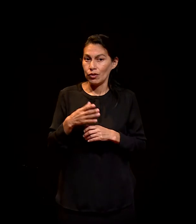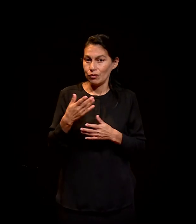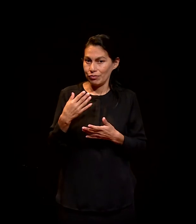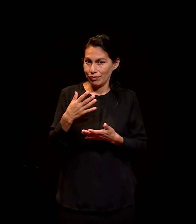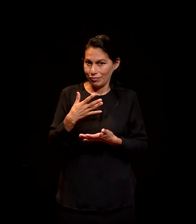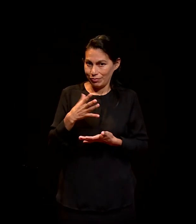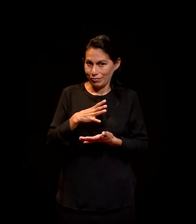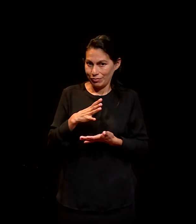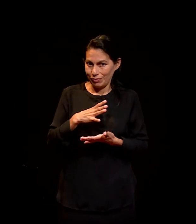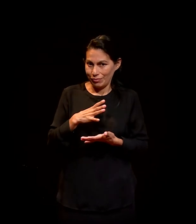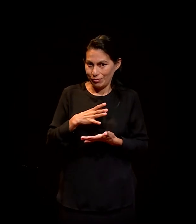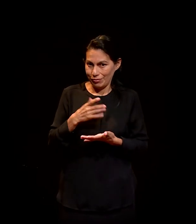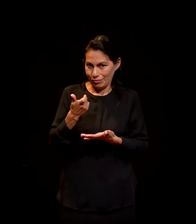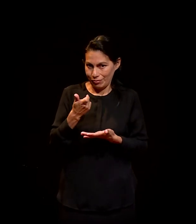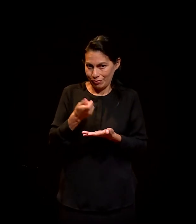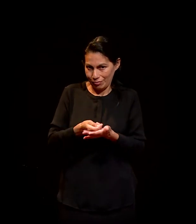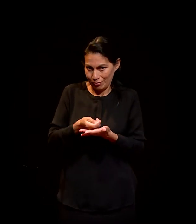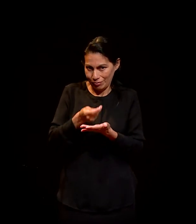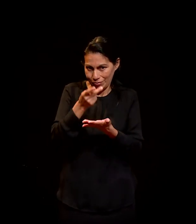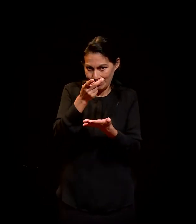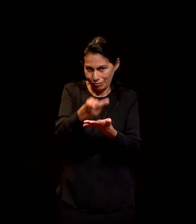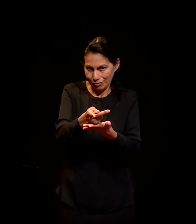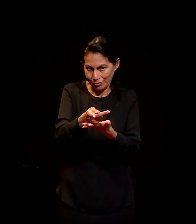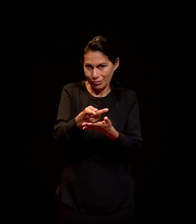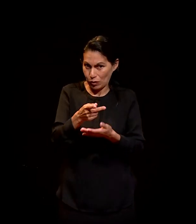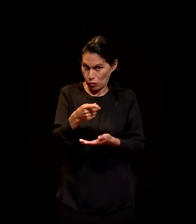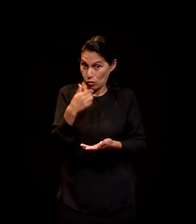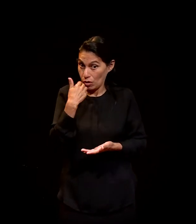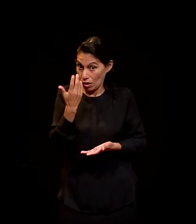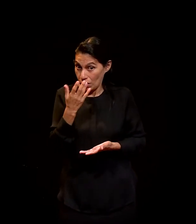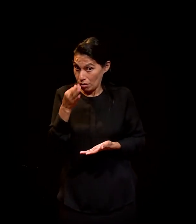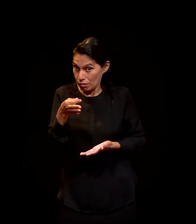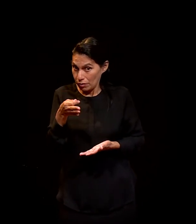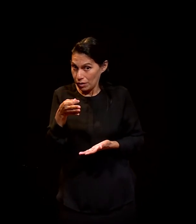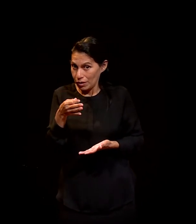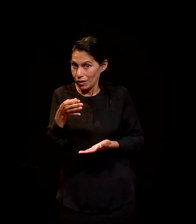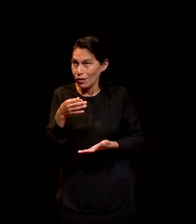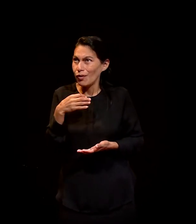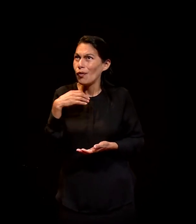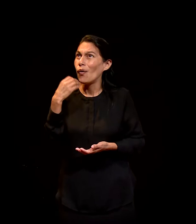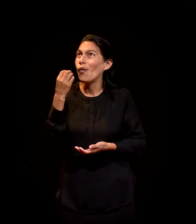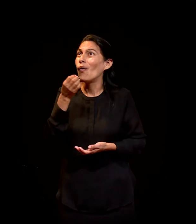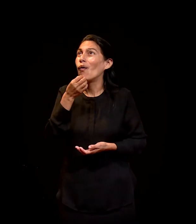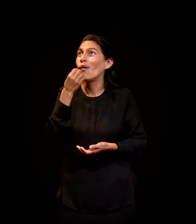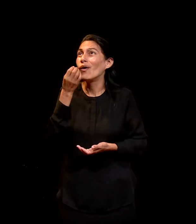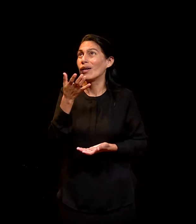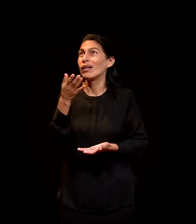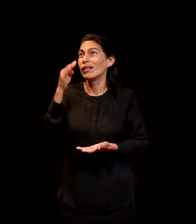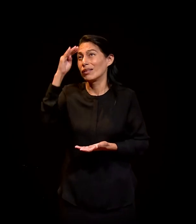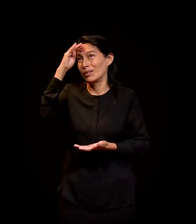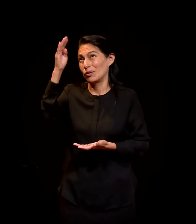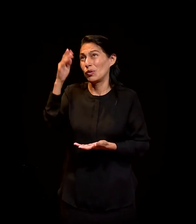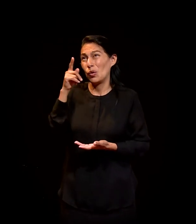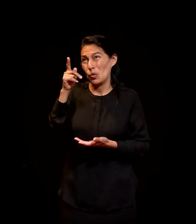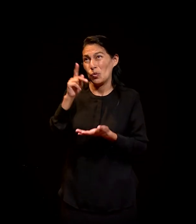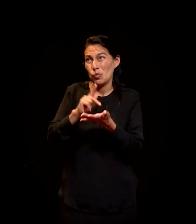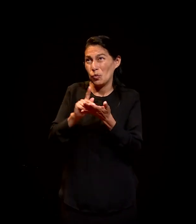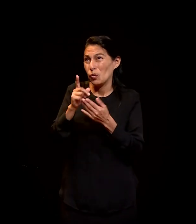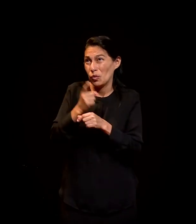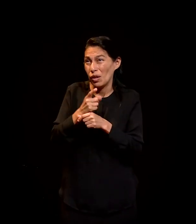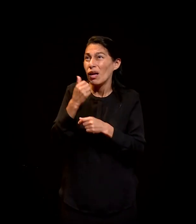nativo pues yo en ese momento también le dije dios es tu voluntad que yo acepte